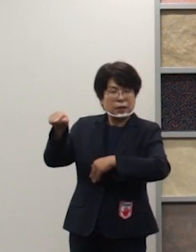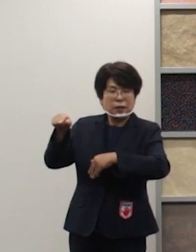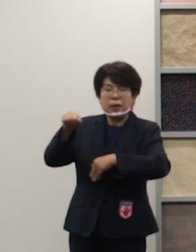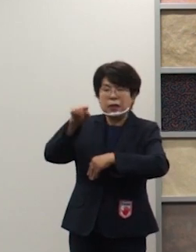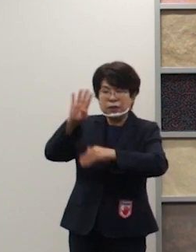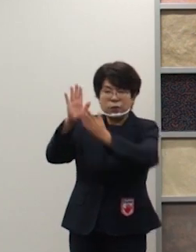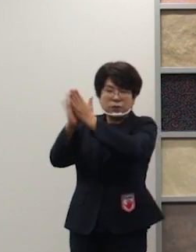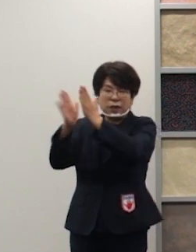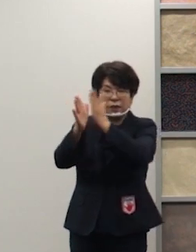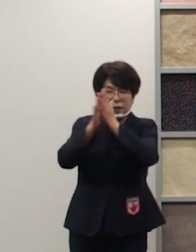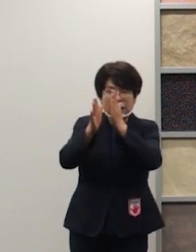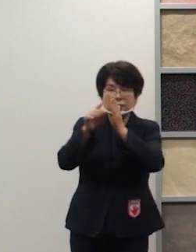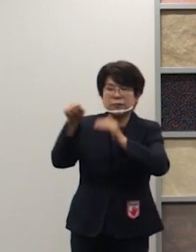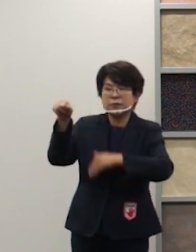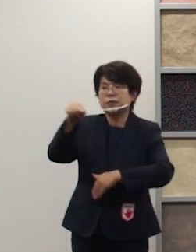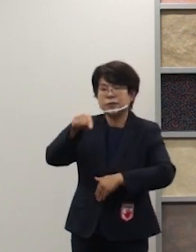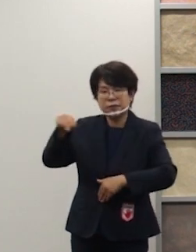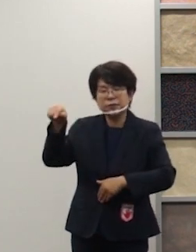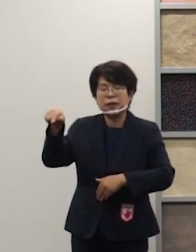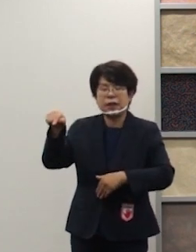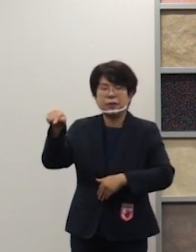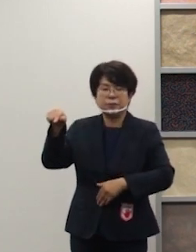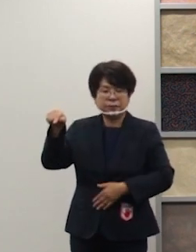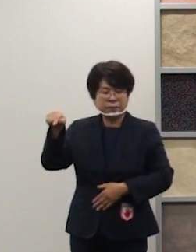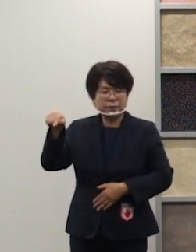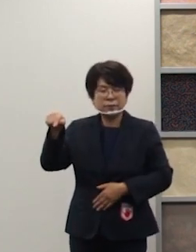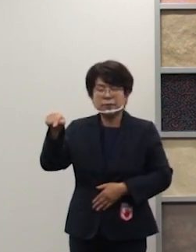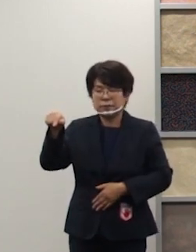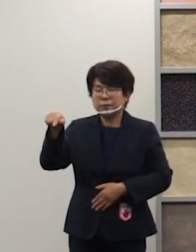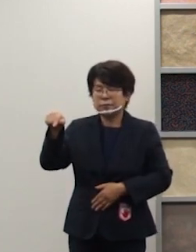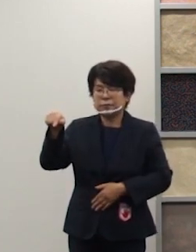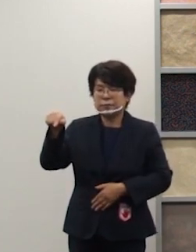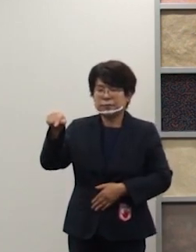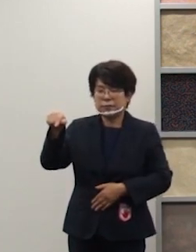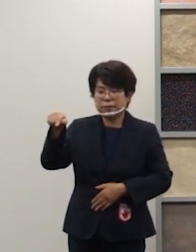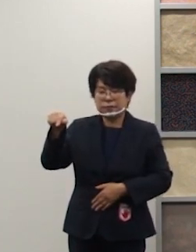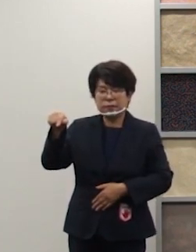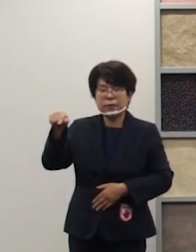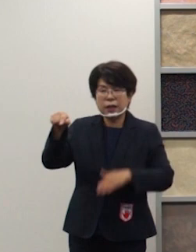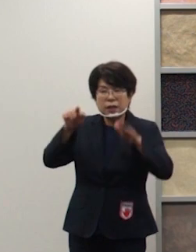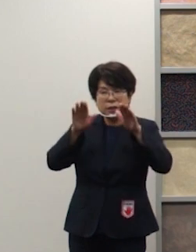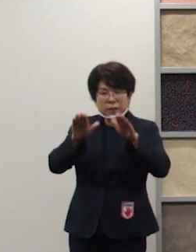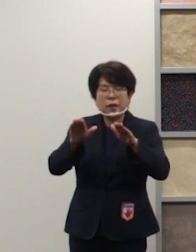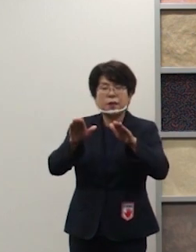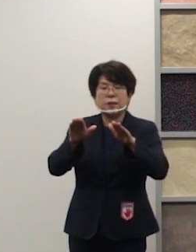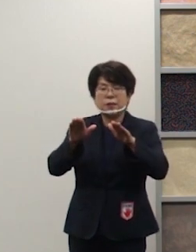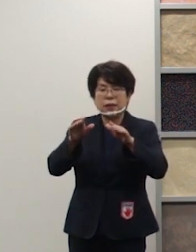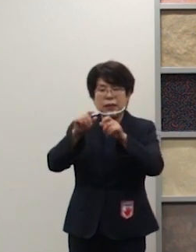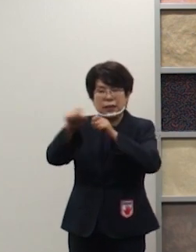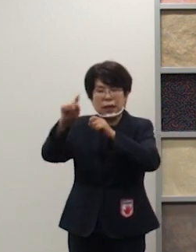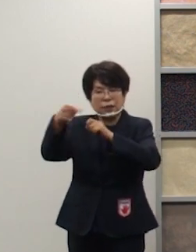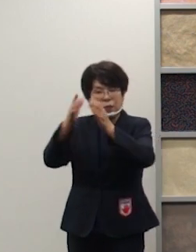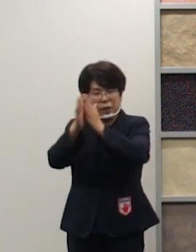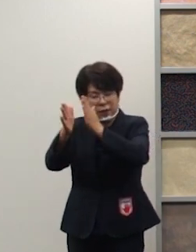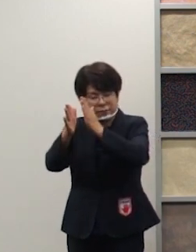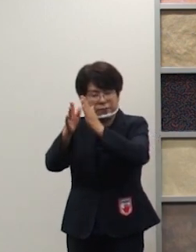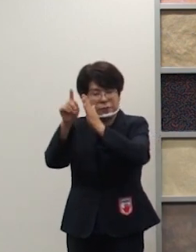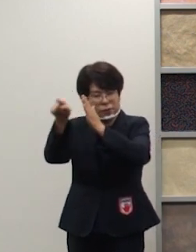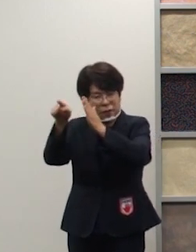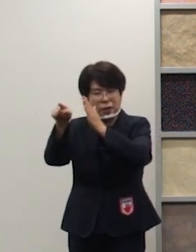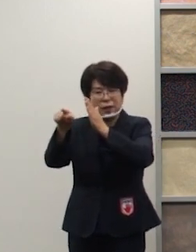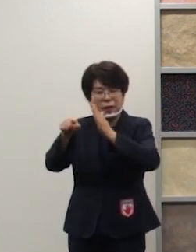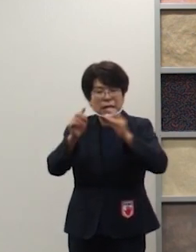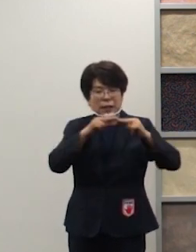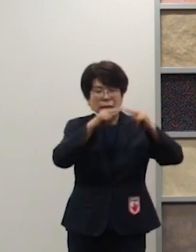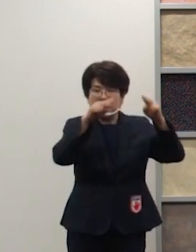8月の頭に知事会をやってなんて話をしてましたが、当面その、各それぞれその長野県さんあるいはその、